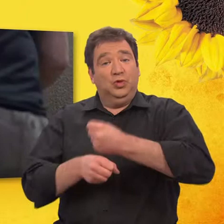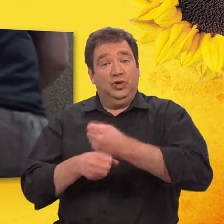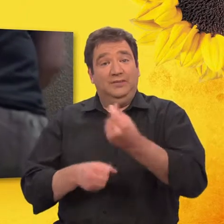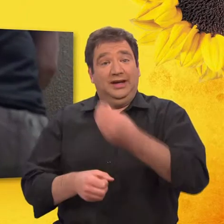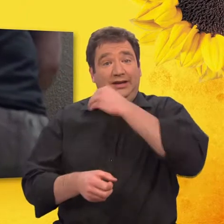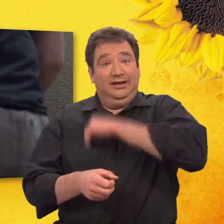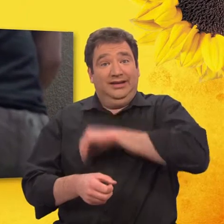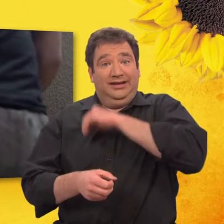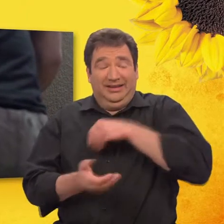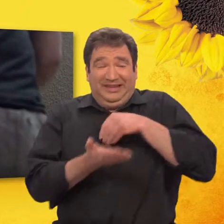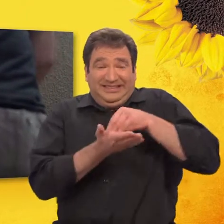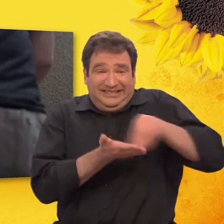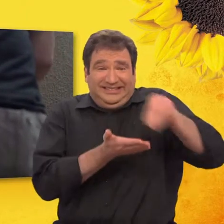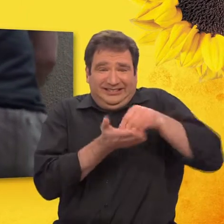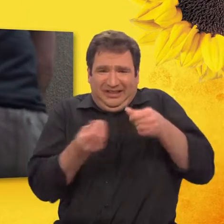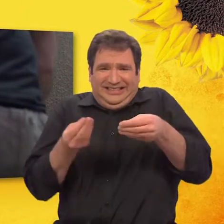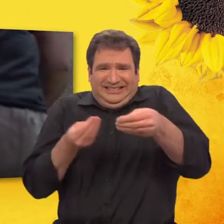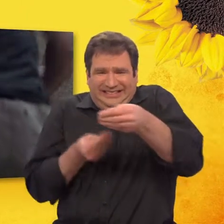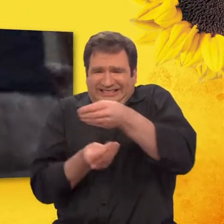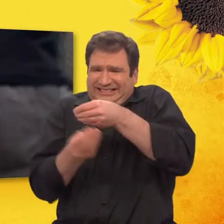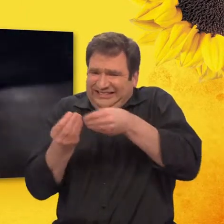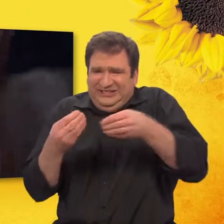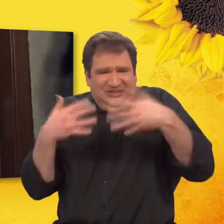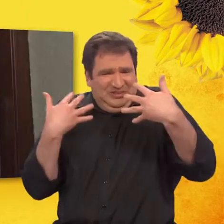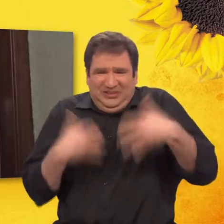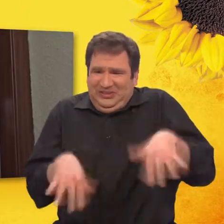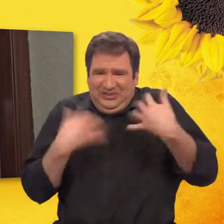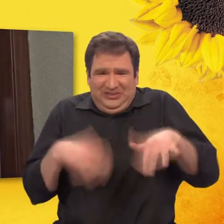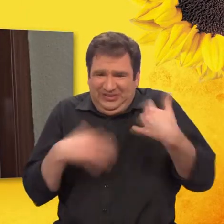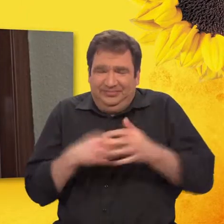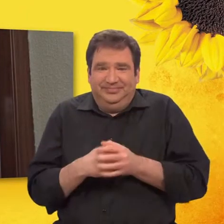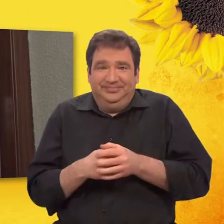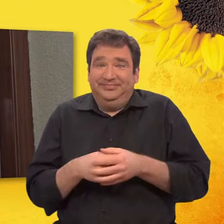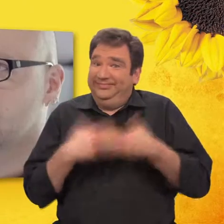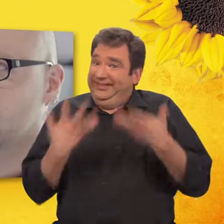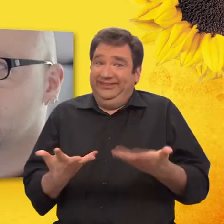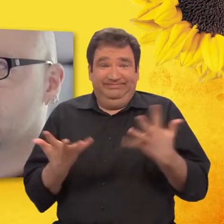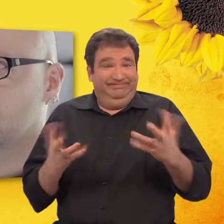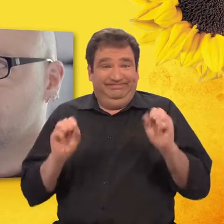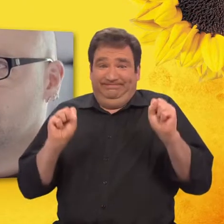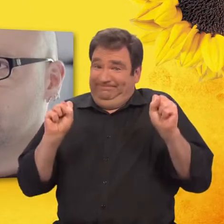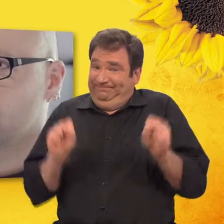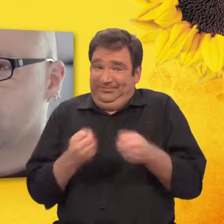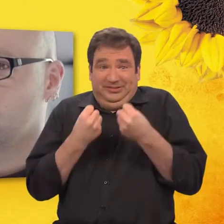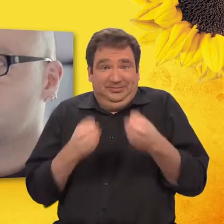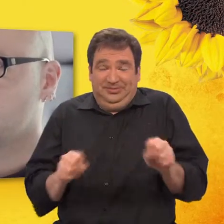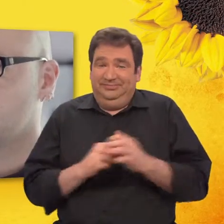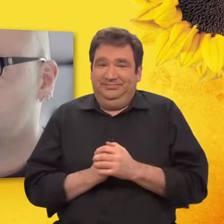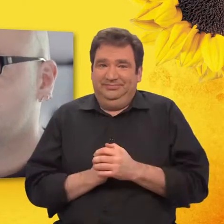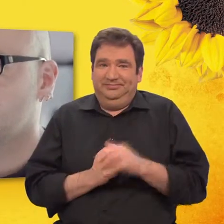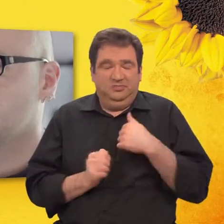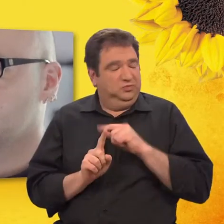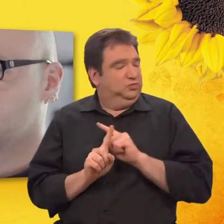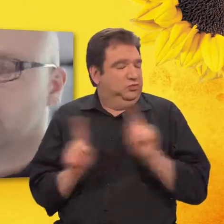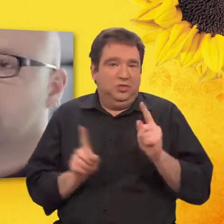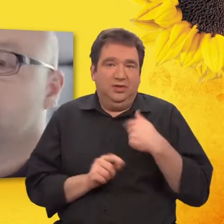El máximo que cobro no llega a la cuota que yo tenía que pagar. Entonces, ya me costaba mucho cuando